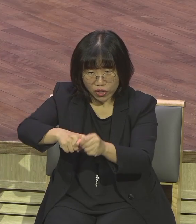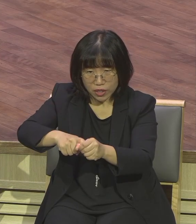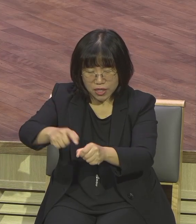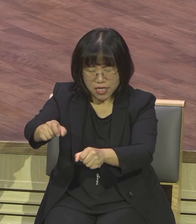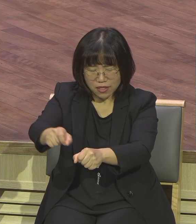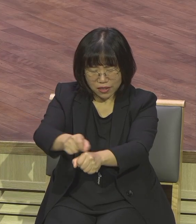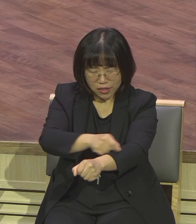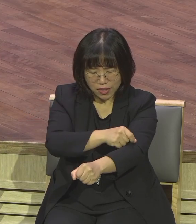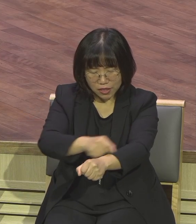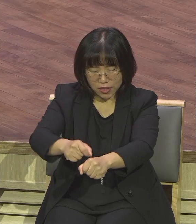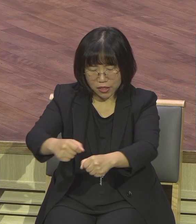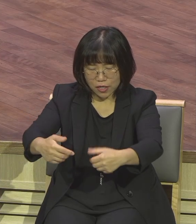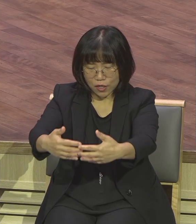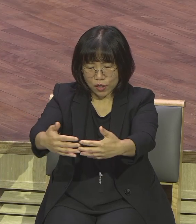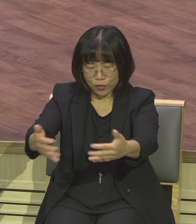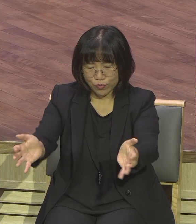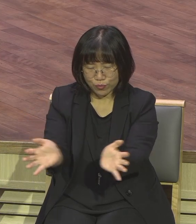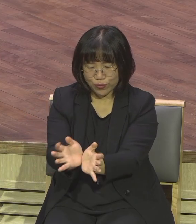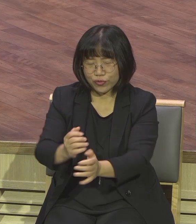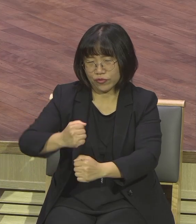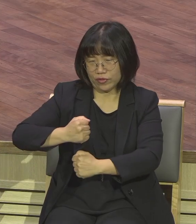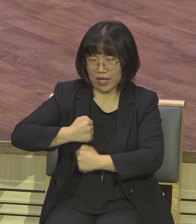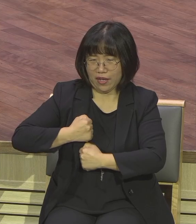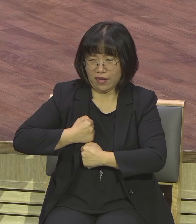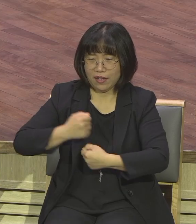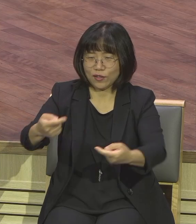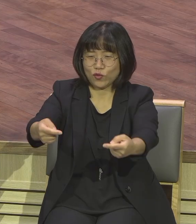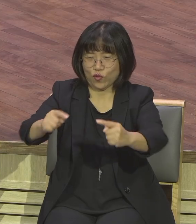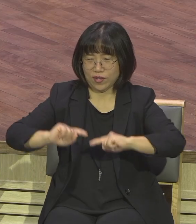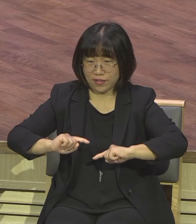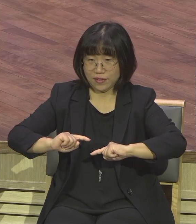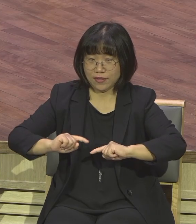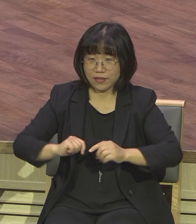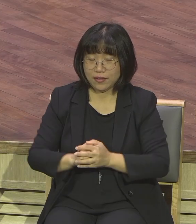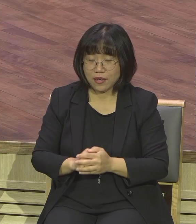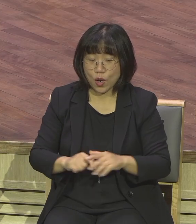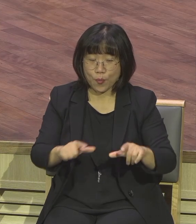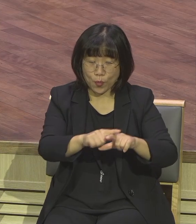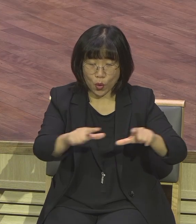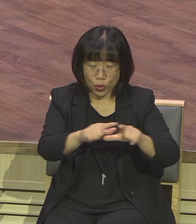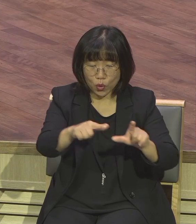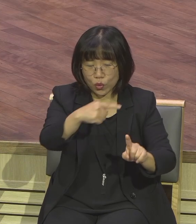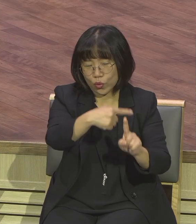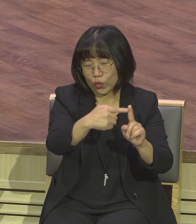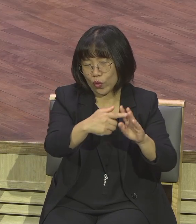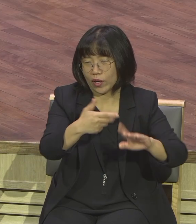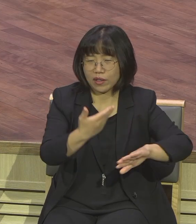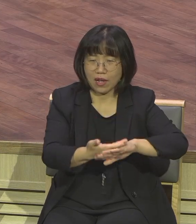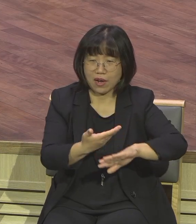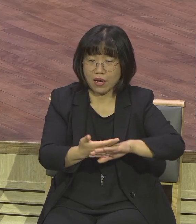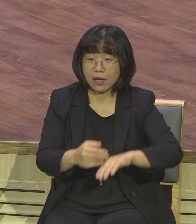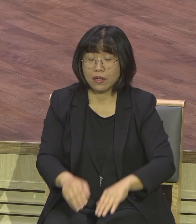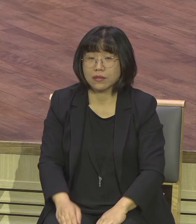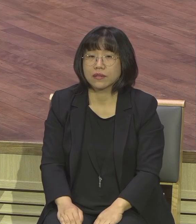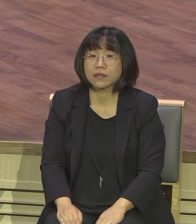특수부대인 영계에 들어왔어. 예원교회는 영적 특수부대예요. 일반교회 아니에요. 지금요